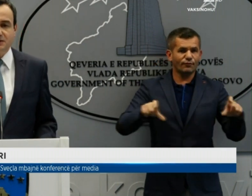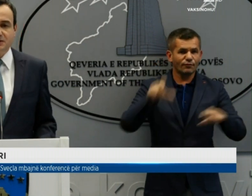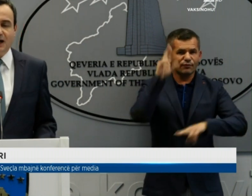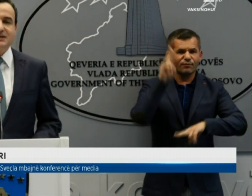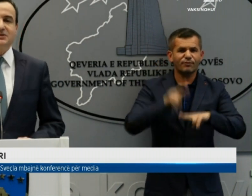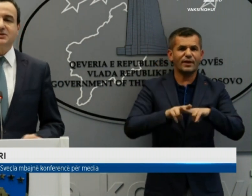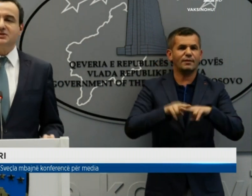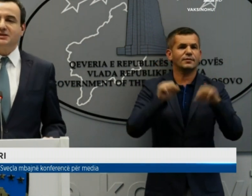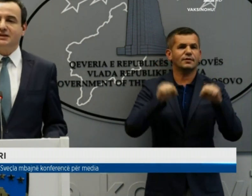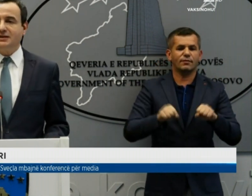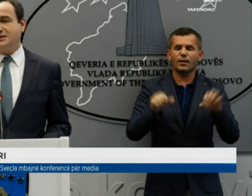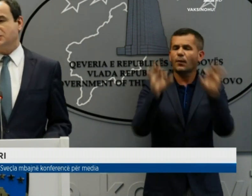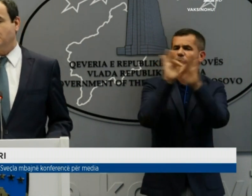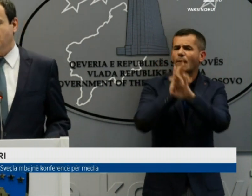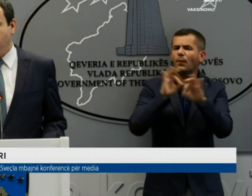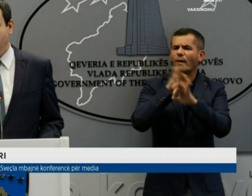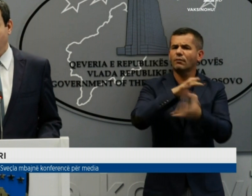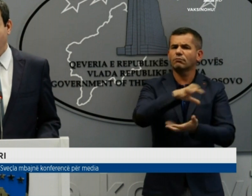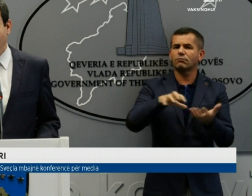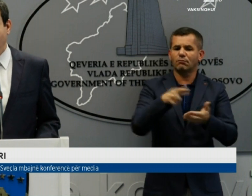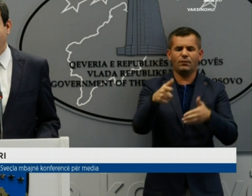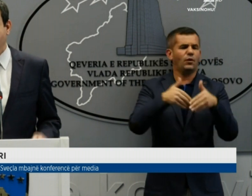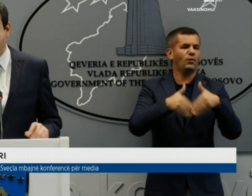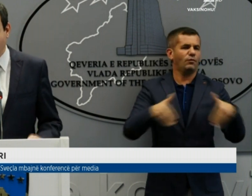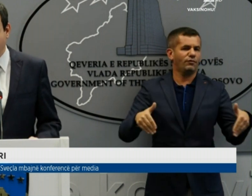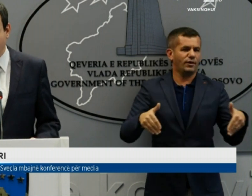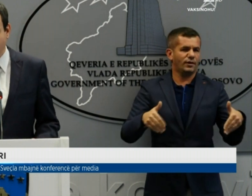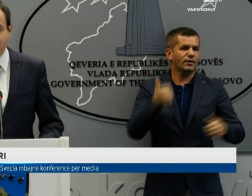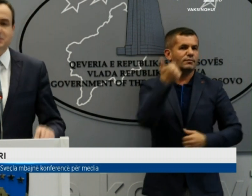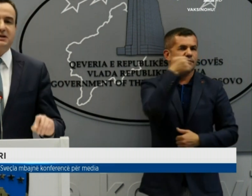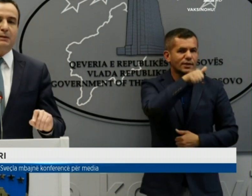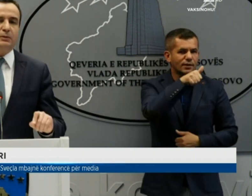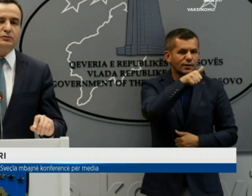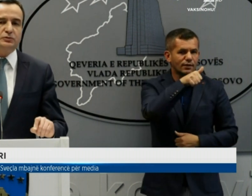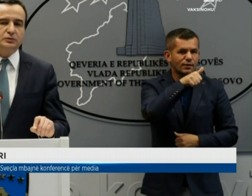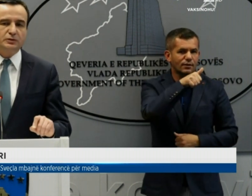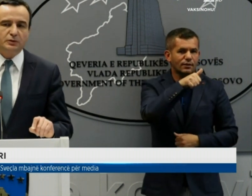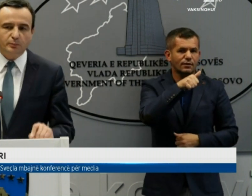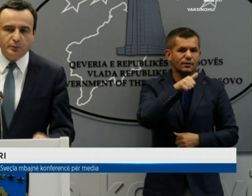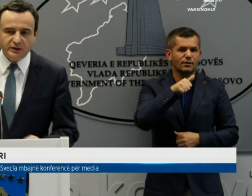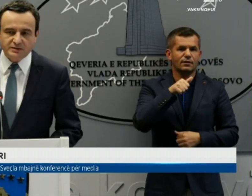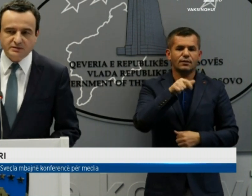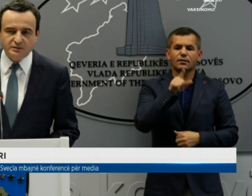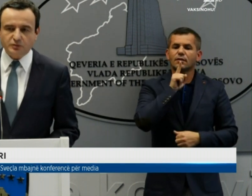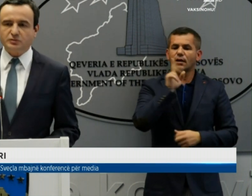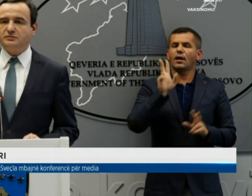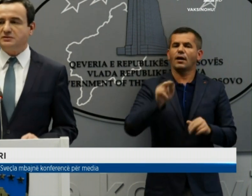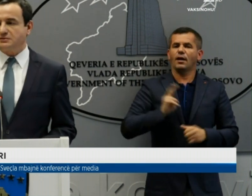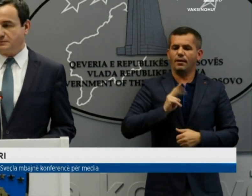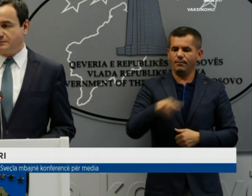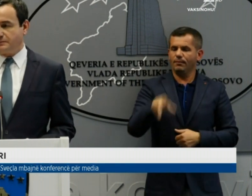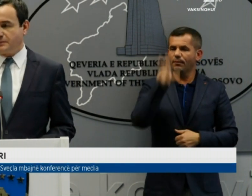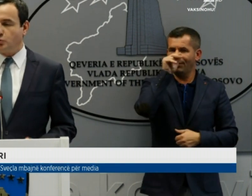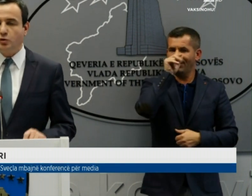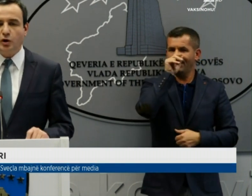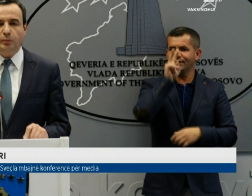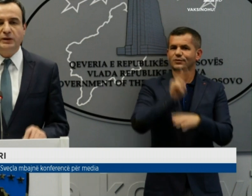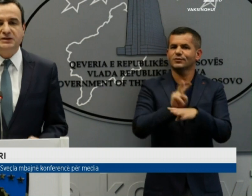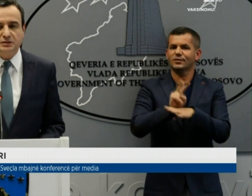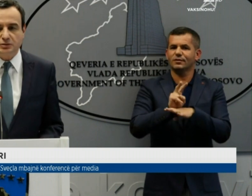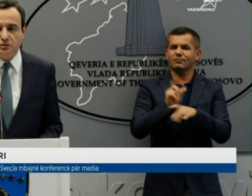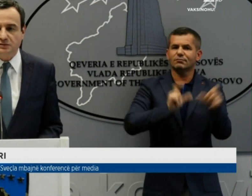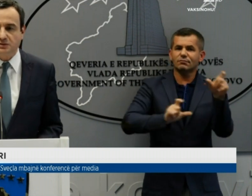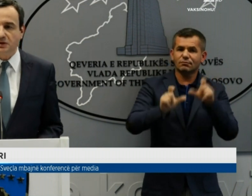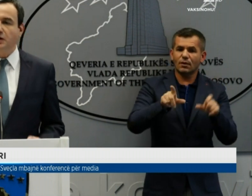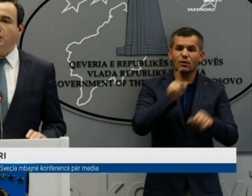të qeverisë, asnjë incident në asnjë pikë kufitare. Pse? Sepse ka pasur policë të Kosovës. Ku ka